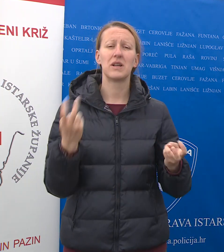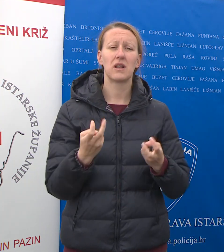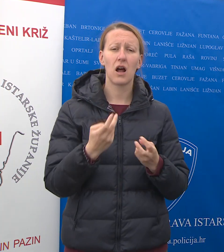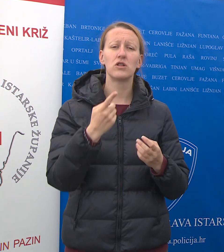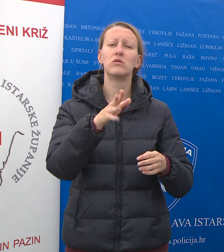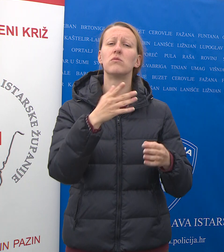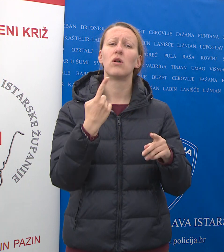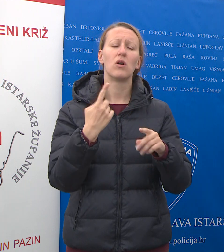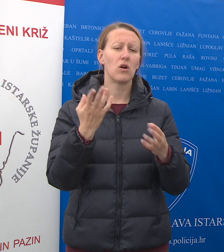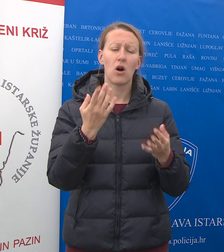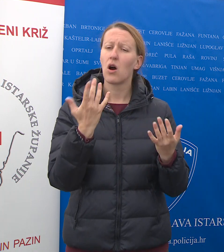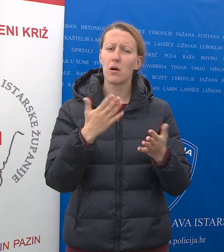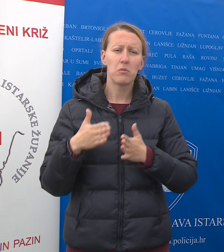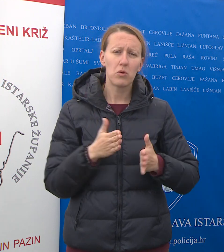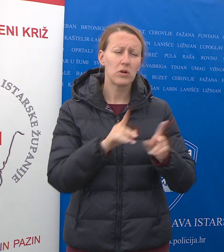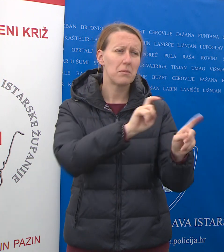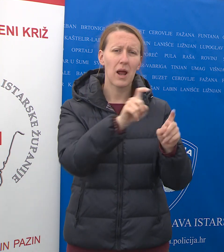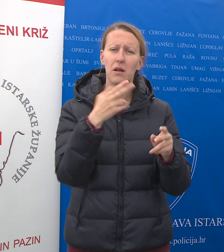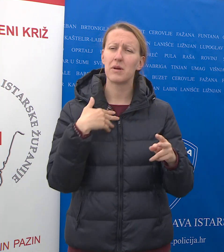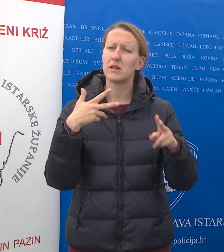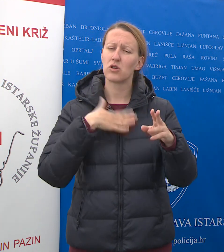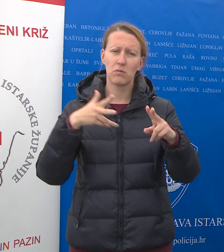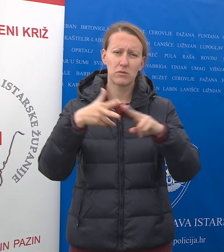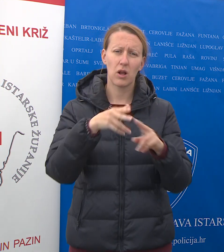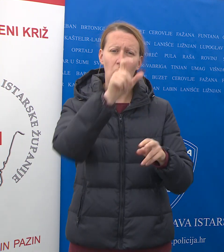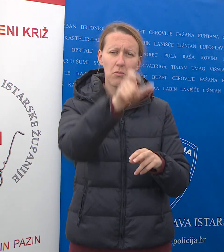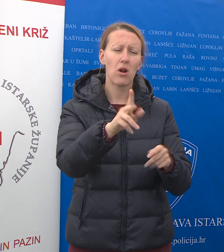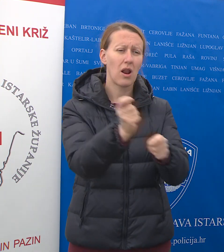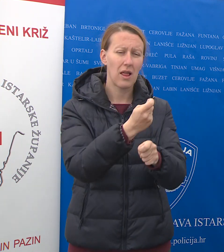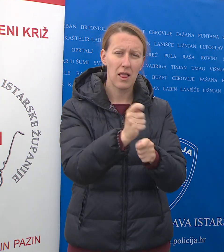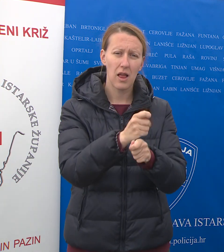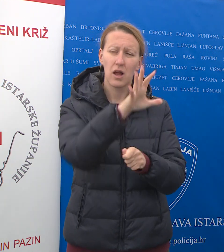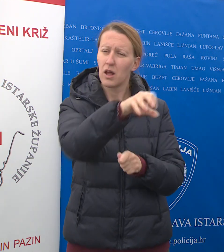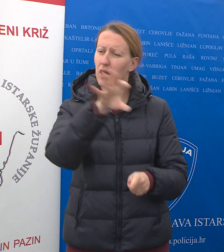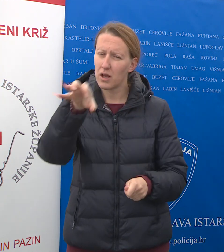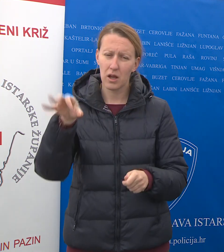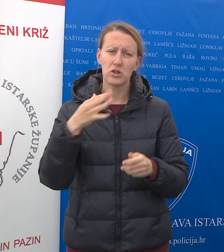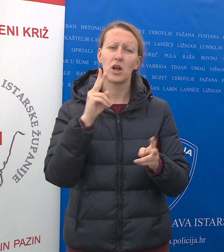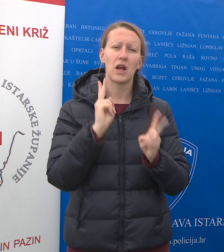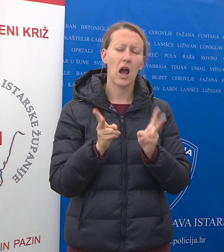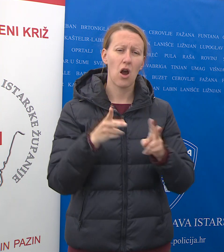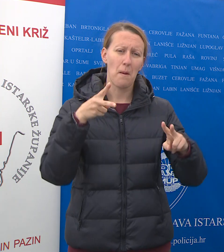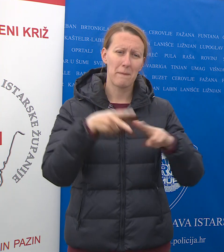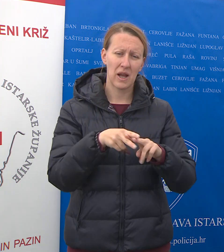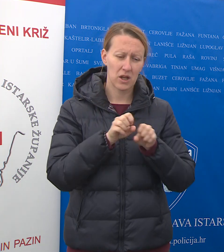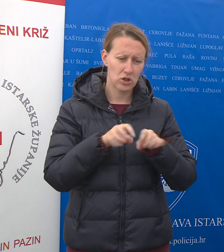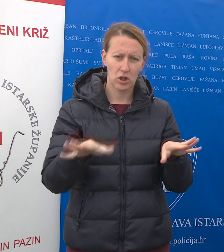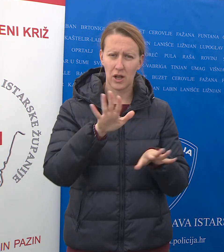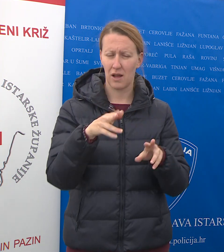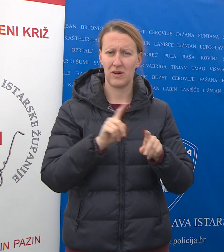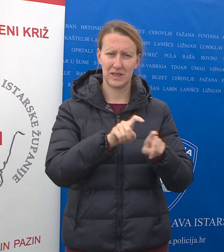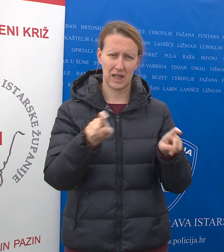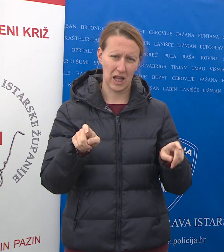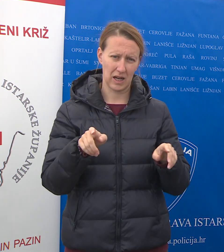tražimo uzročnika, puteve prenosa, tražimo oboljelog da ga liječimo i način kako da prekinemo širenje takve